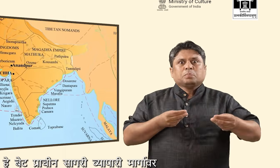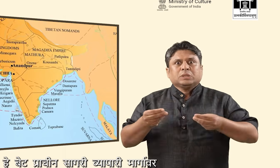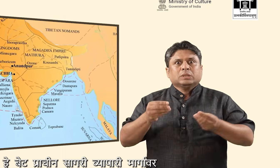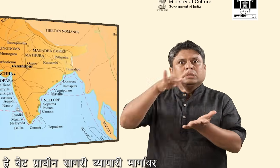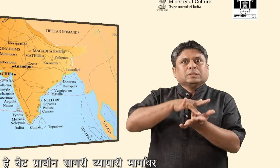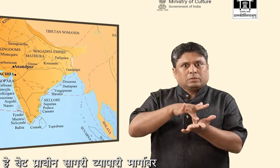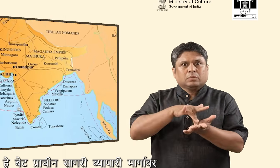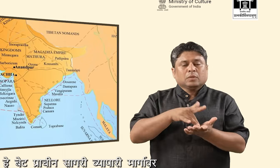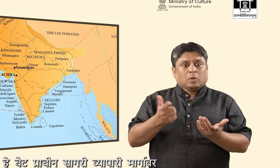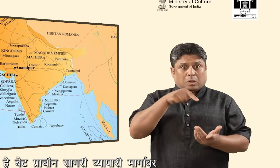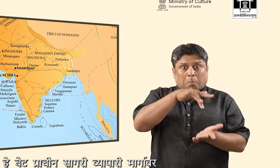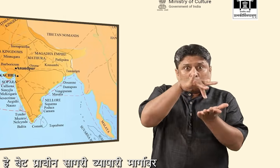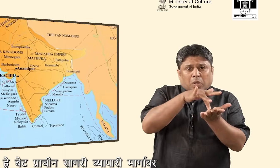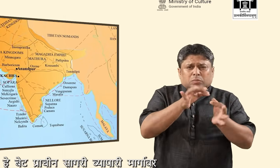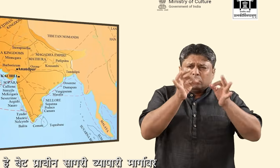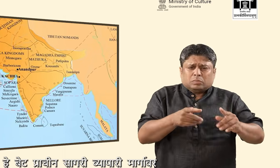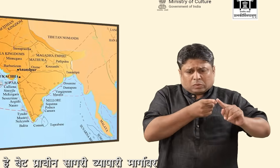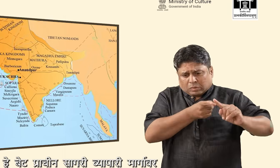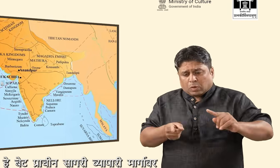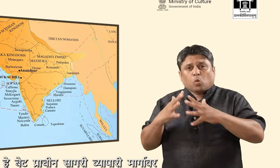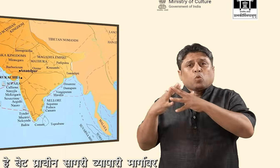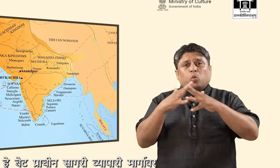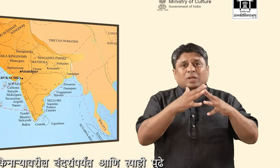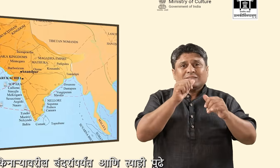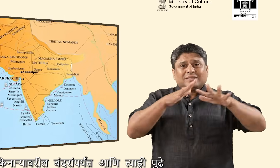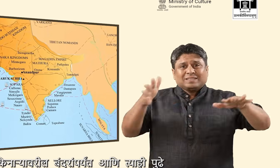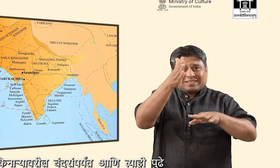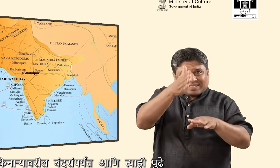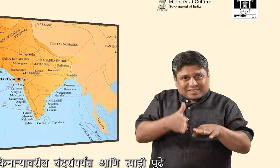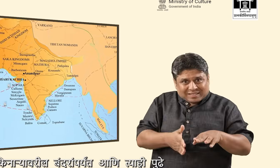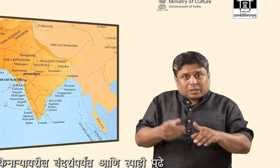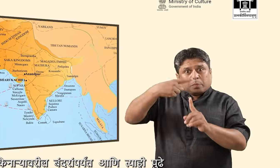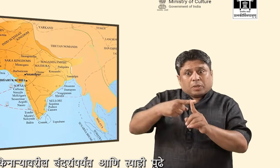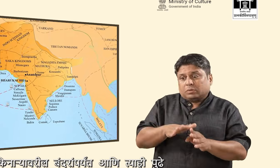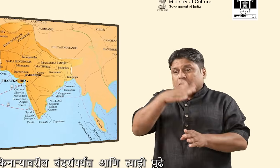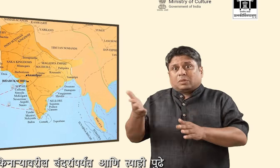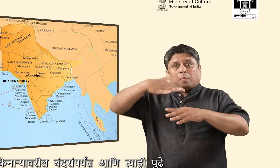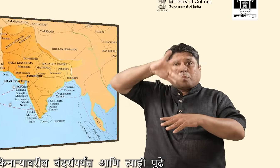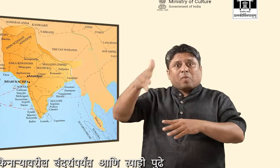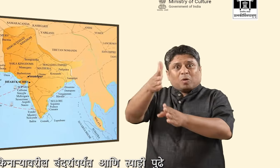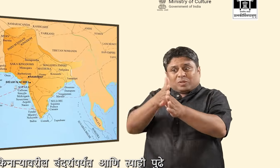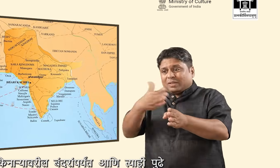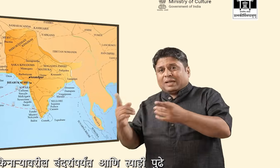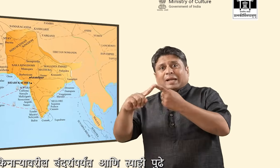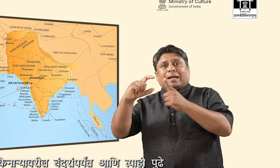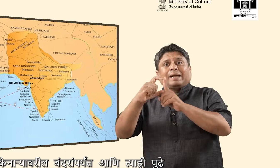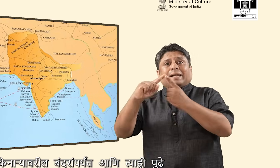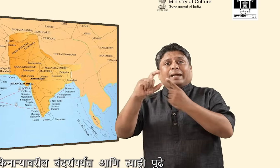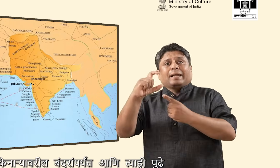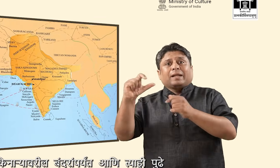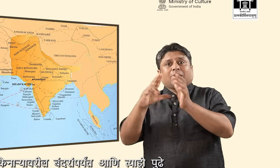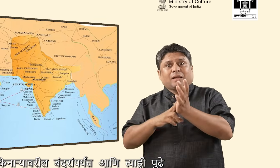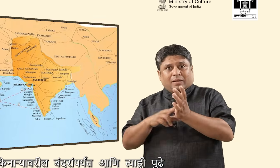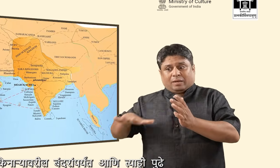प्राचीन सागरी व्यापारी मार्गावर स्थित असल्यामुळे दख्खन प्रदेशापासून किनाऱ्यावरील बंदरांपर्यंत आणि त्याही पुढे जाऊन